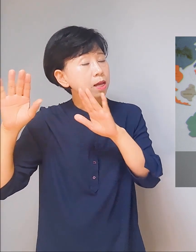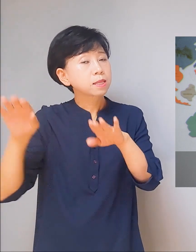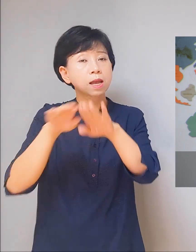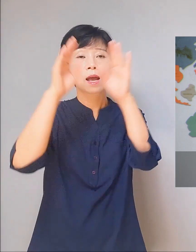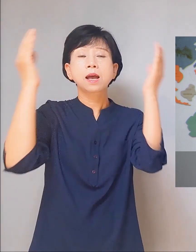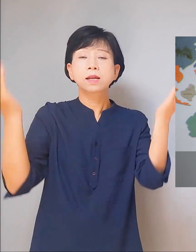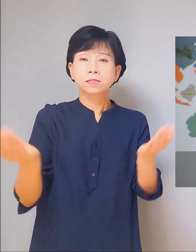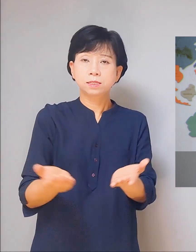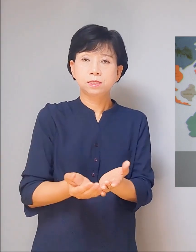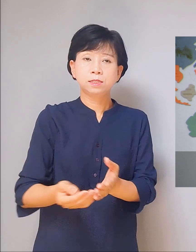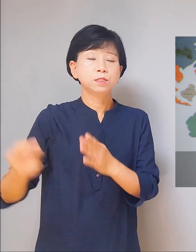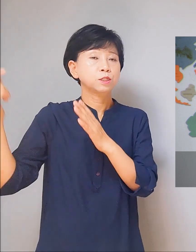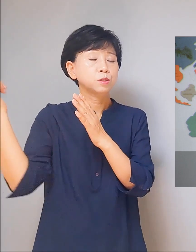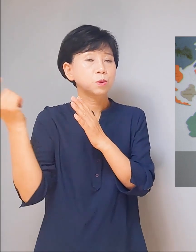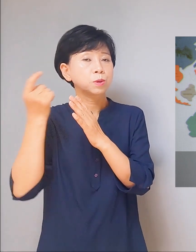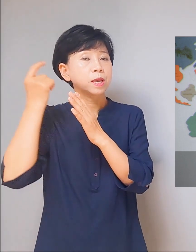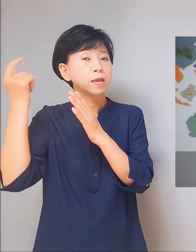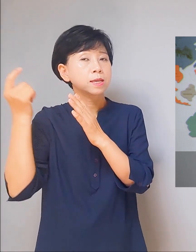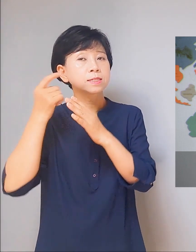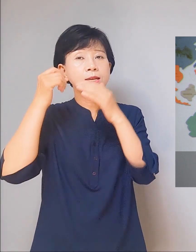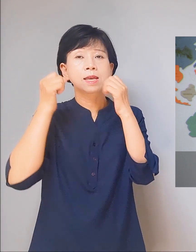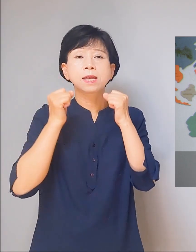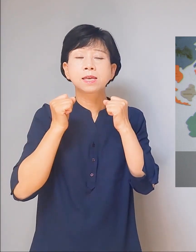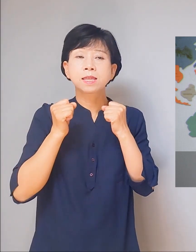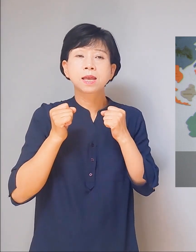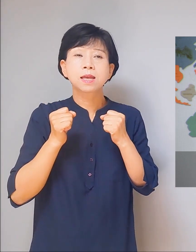기울이시사 다 듣고